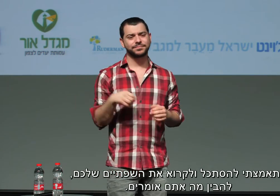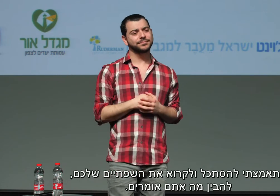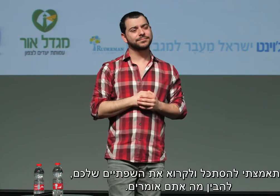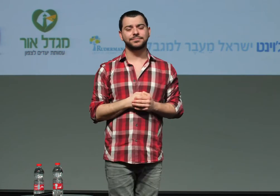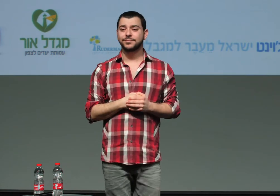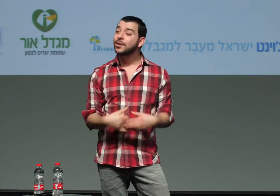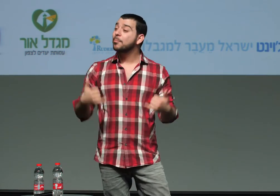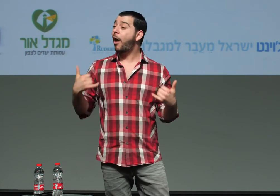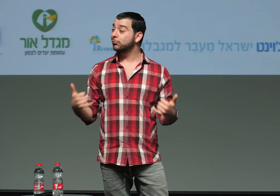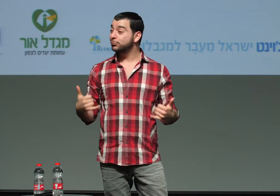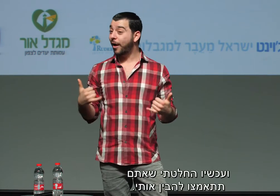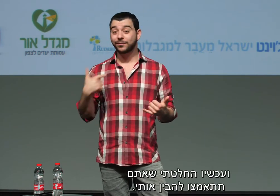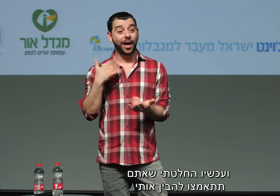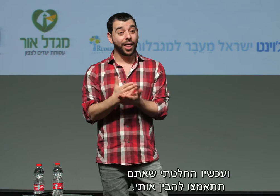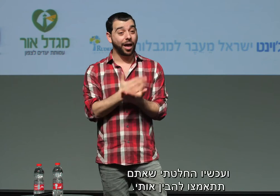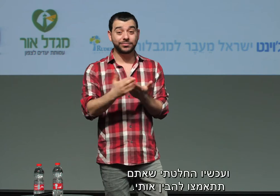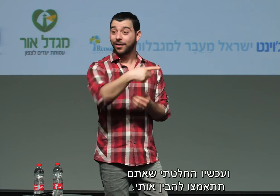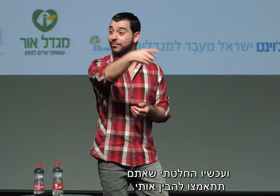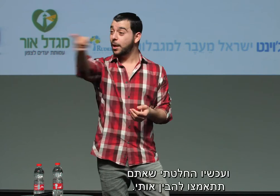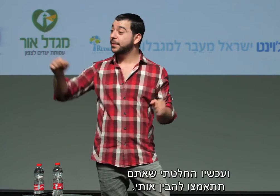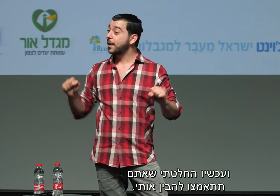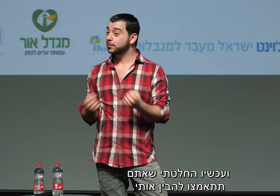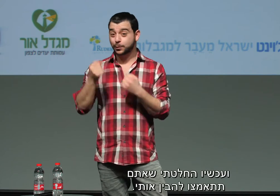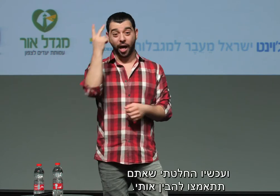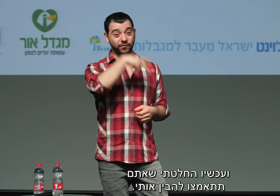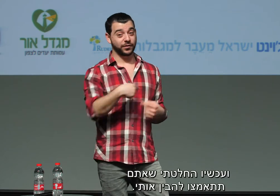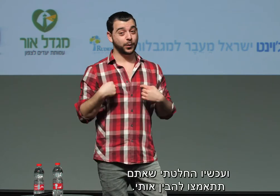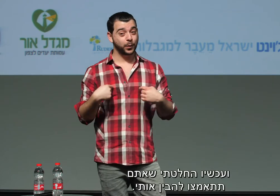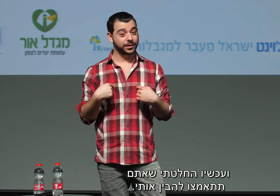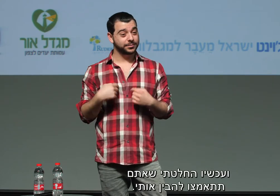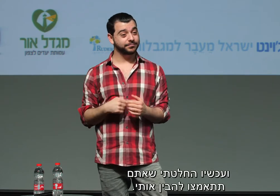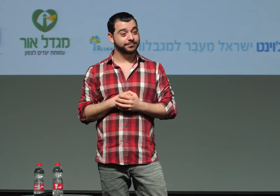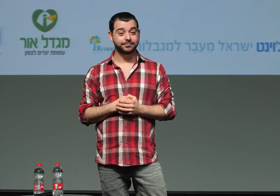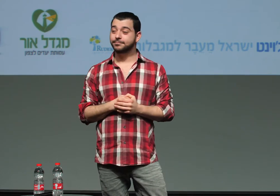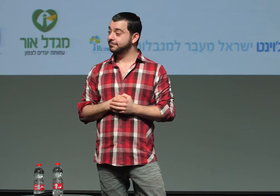אומרים. ועכשיו החלטתי שאתם תתאמצו להבין אותי.